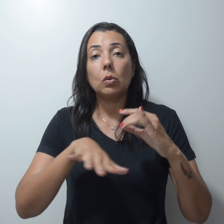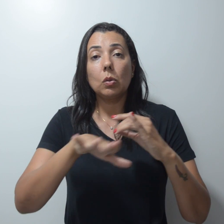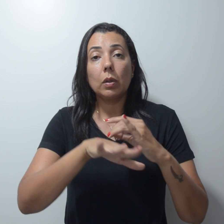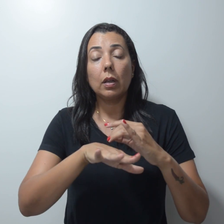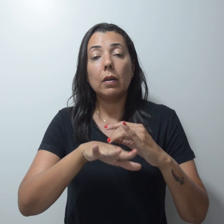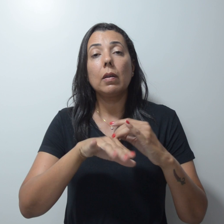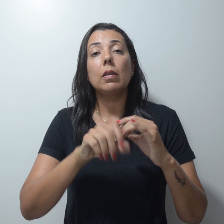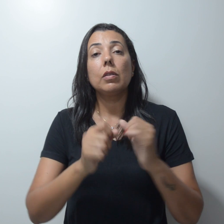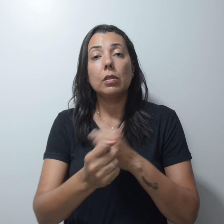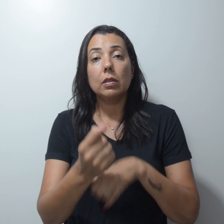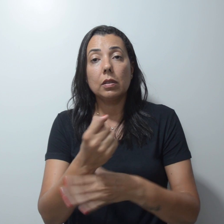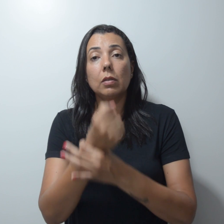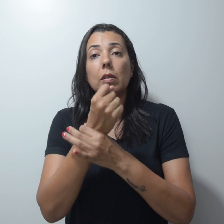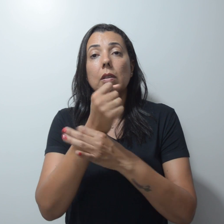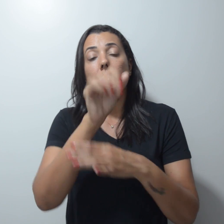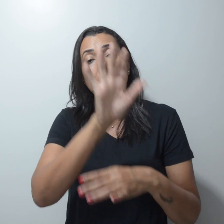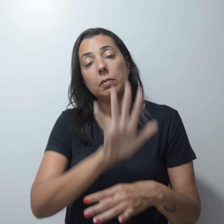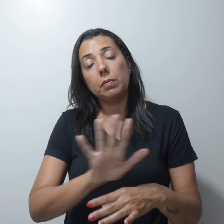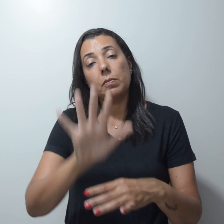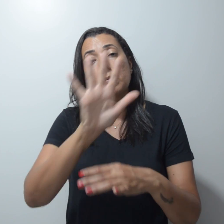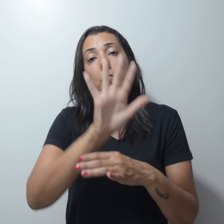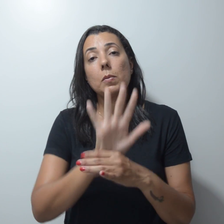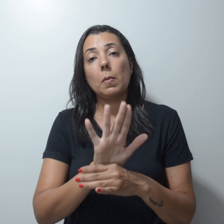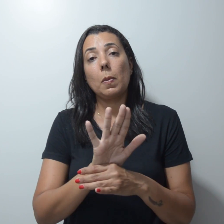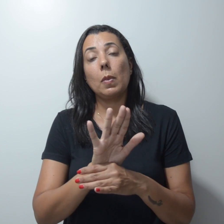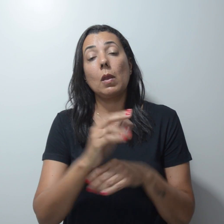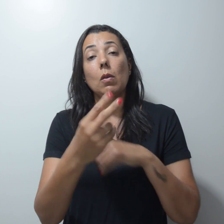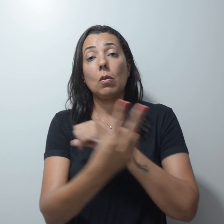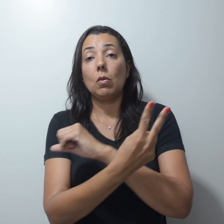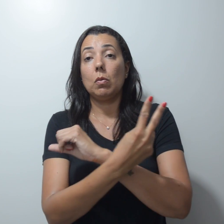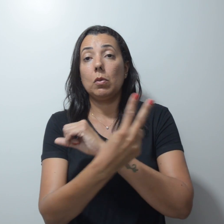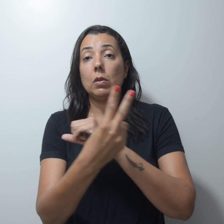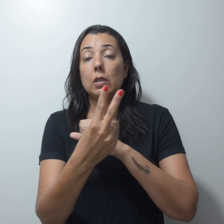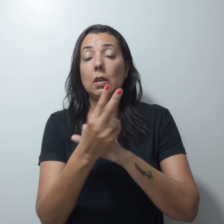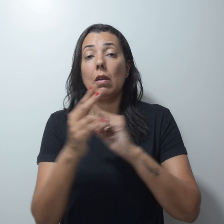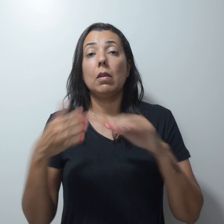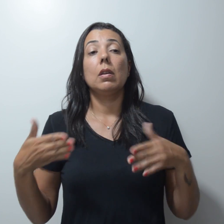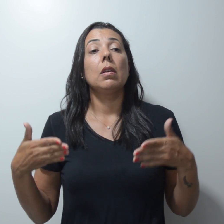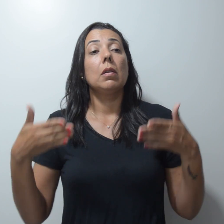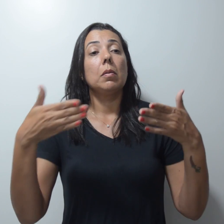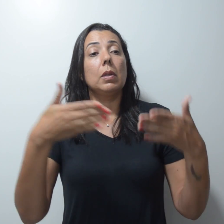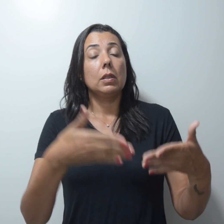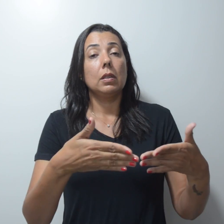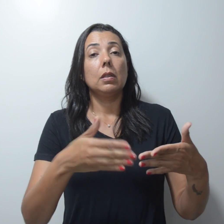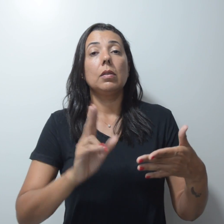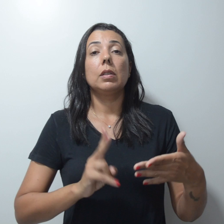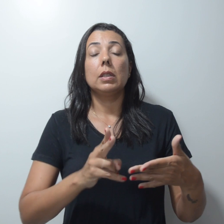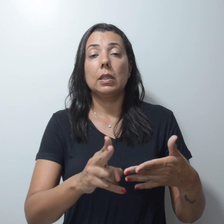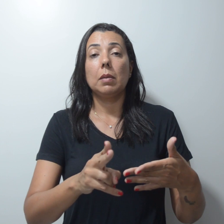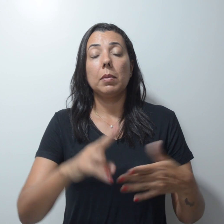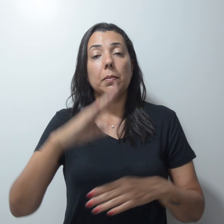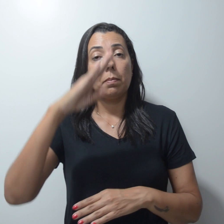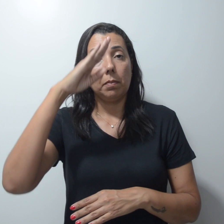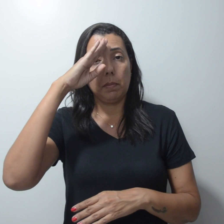áreas de segurança nacional, com proteção e participação ativa de militares e